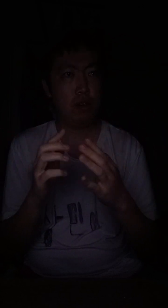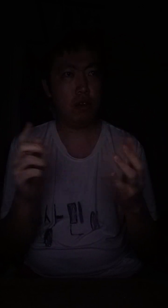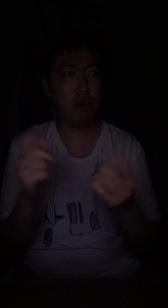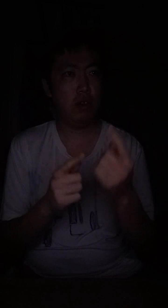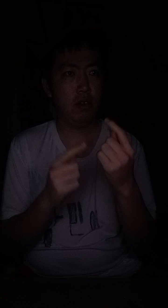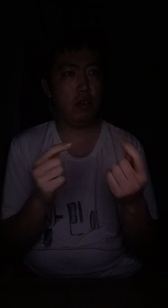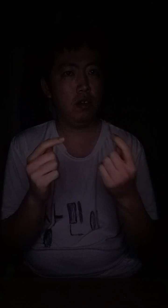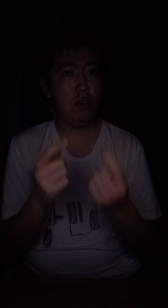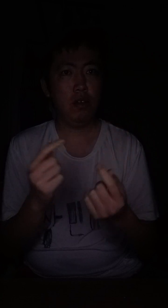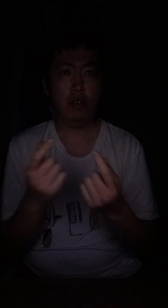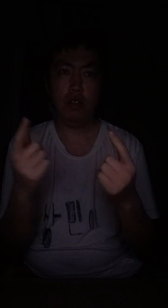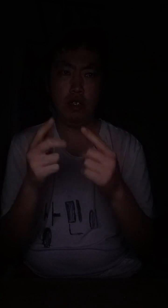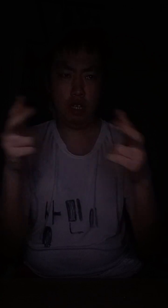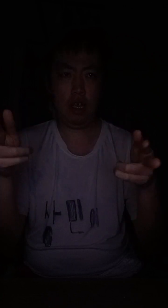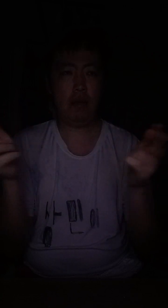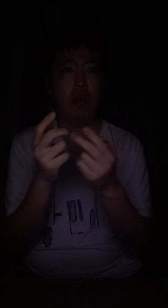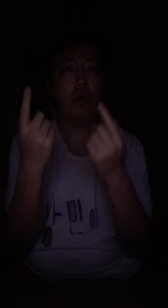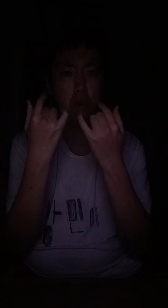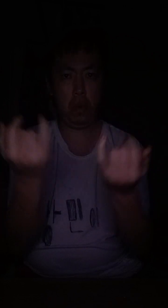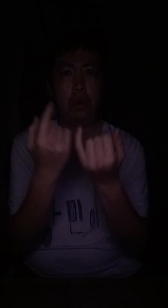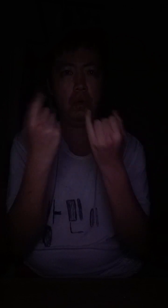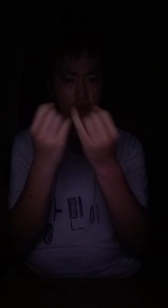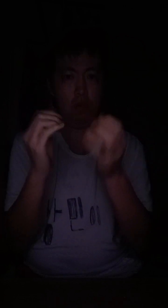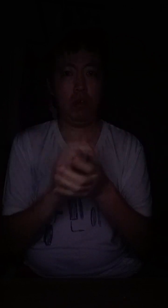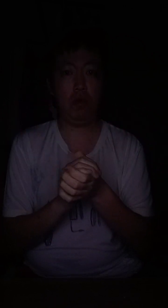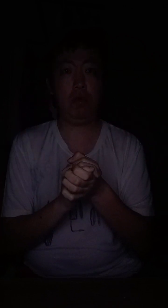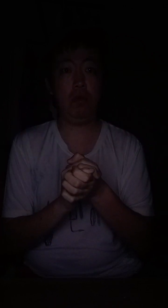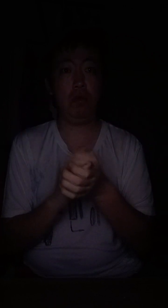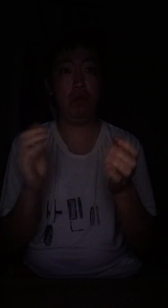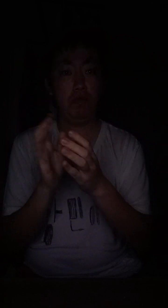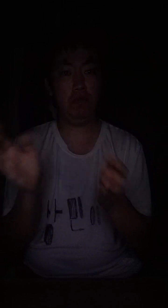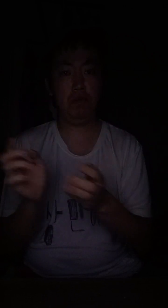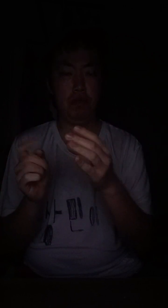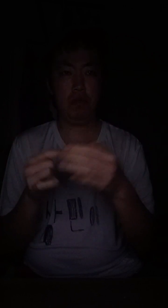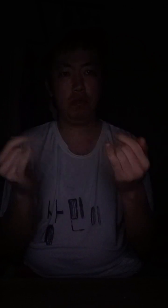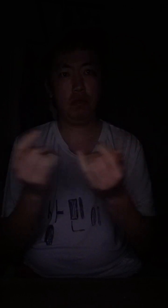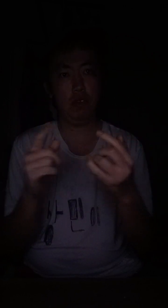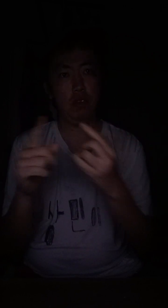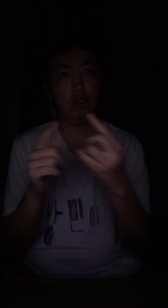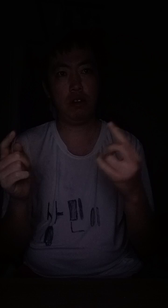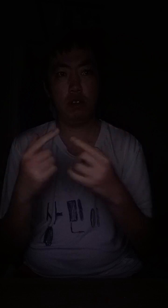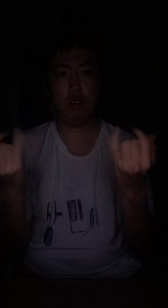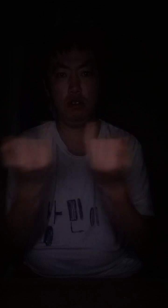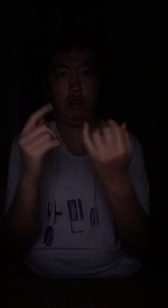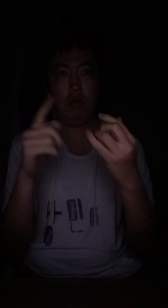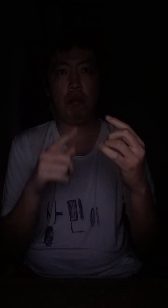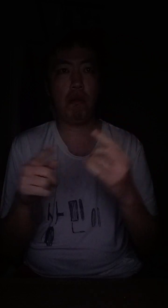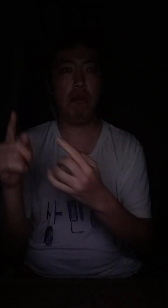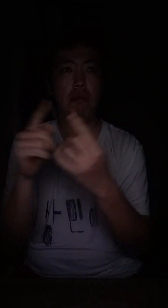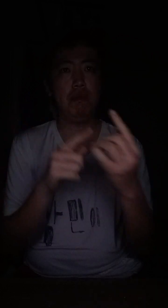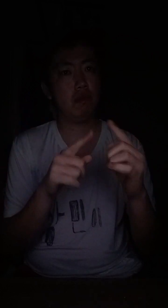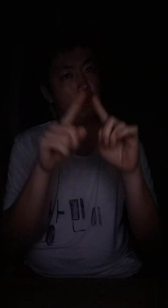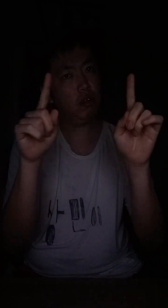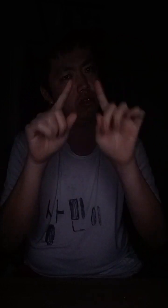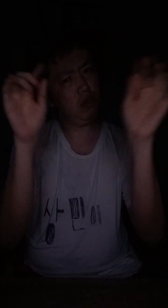6곳은 여전히 남녀 공용입니다. 사건 현장 맞은편 도로에 있는 한 남녀 공용 화장실입니다. 보시다시피 외부에는 CCTV가